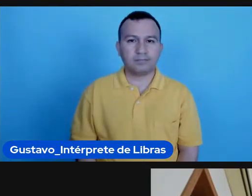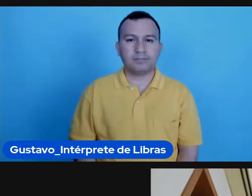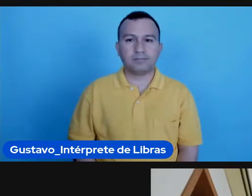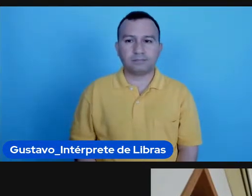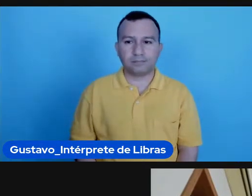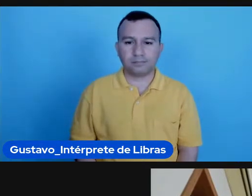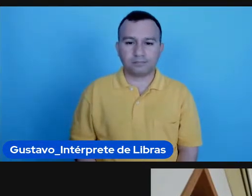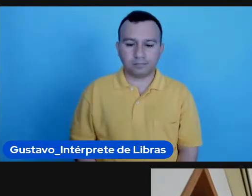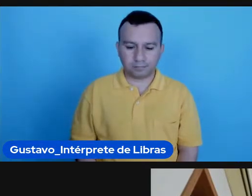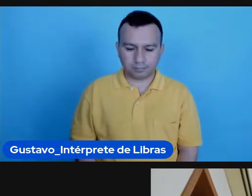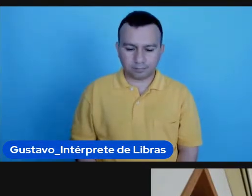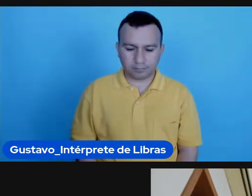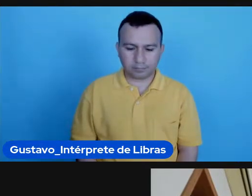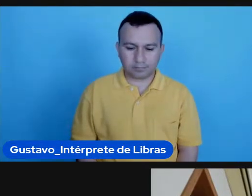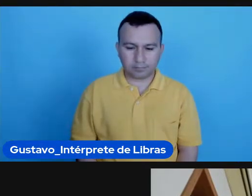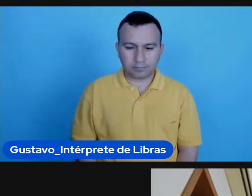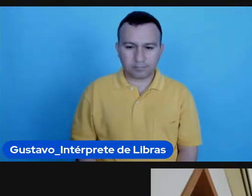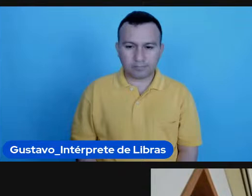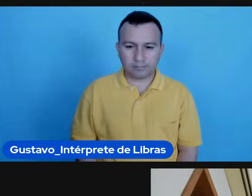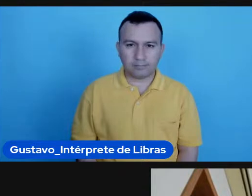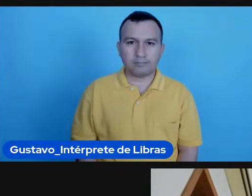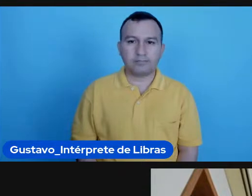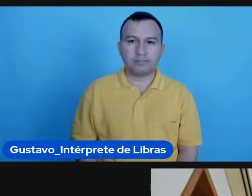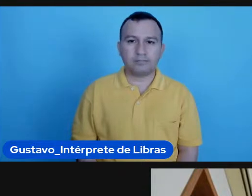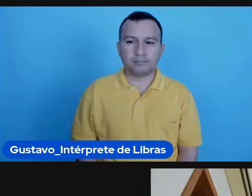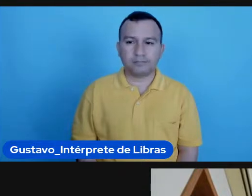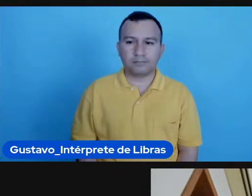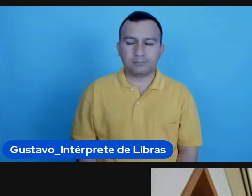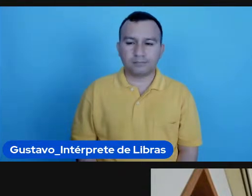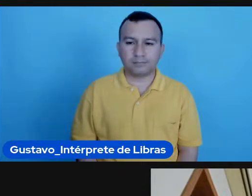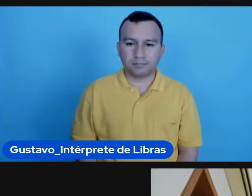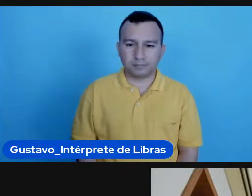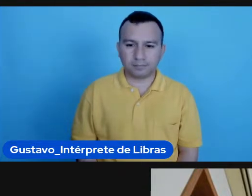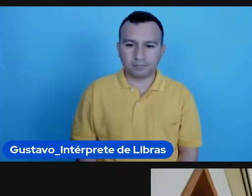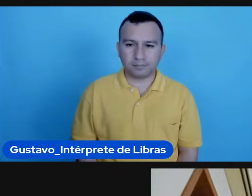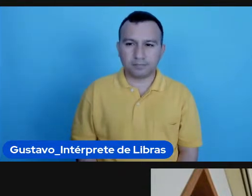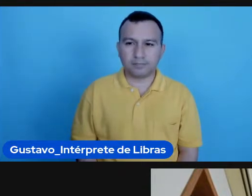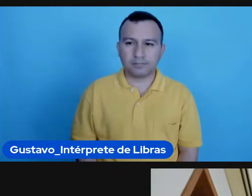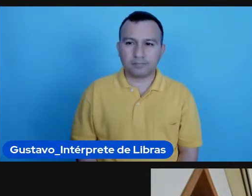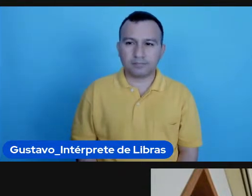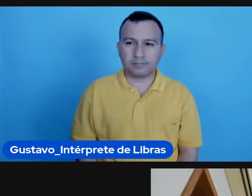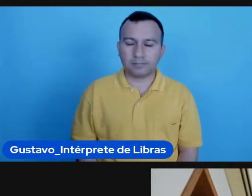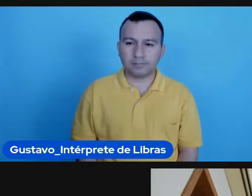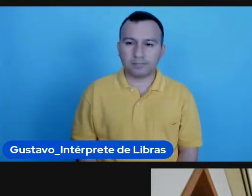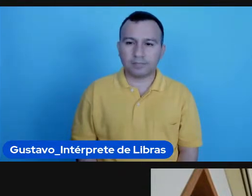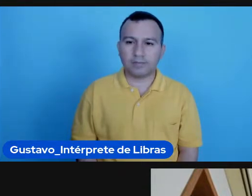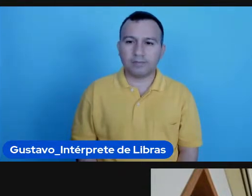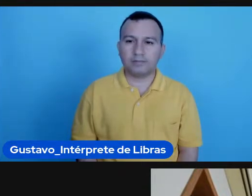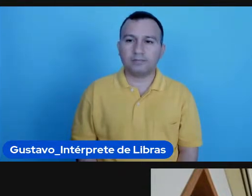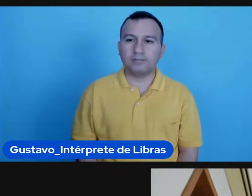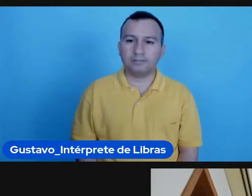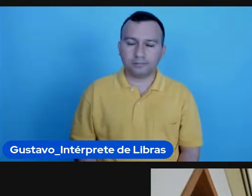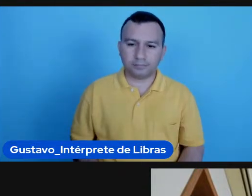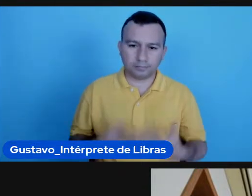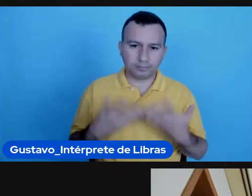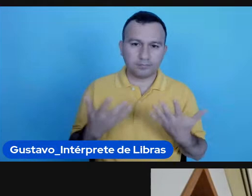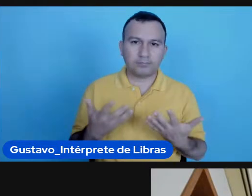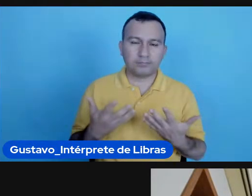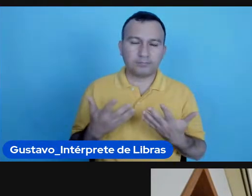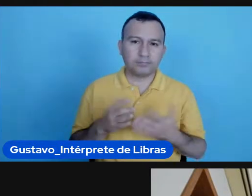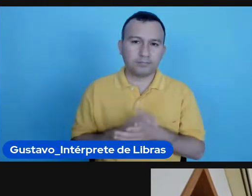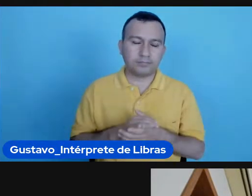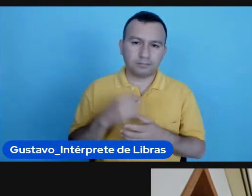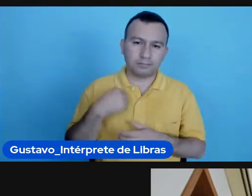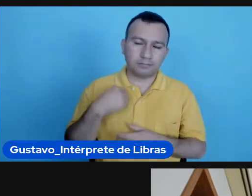Sim, uma coisa, questão da atrás, sobre esse processo